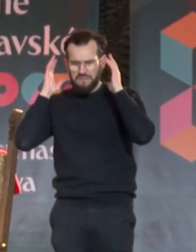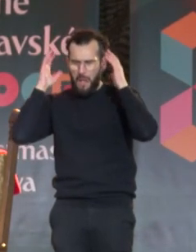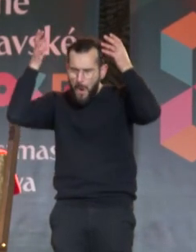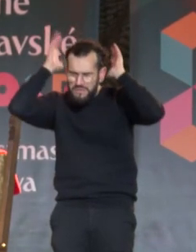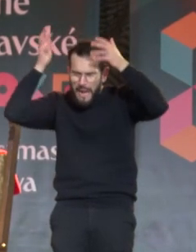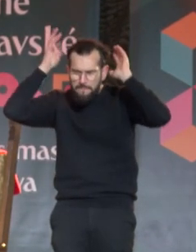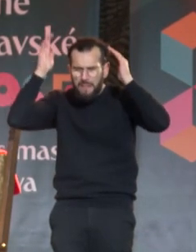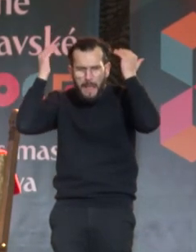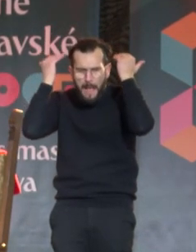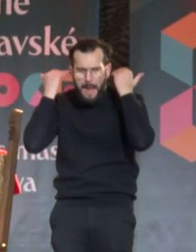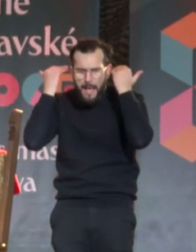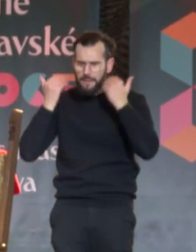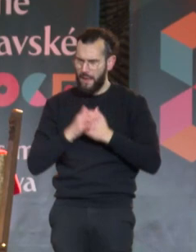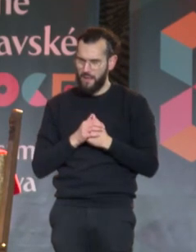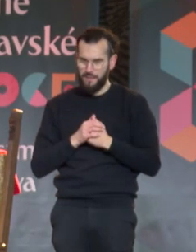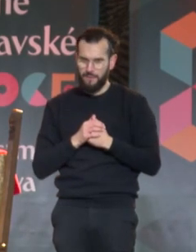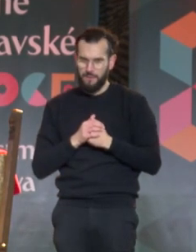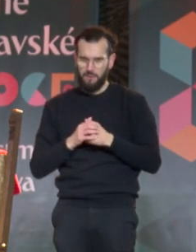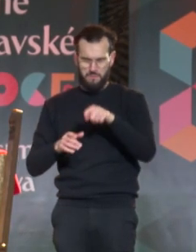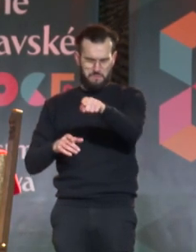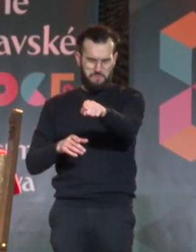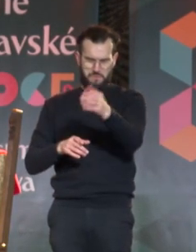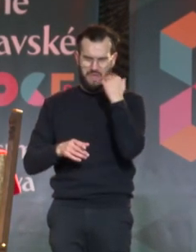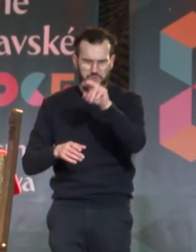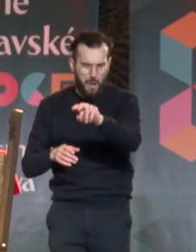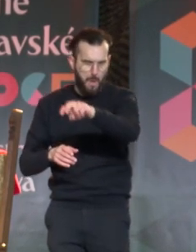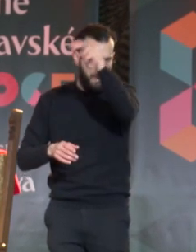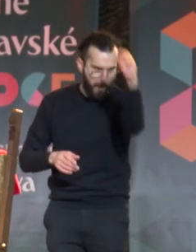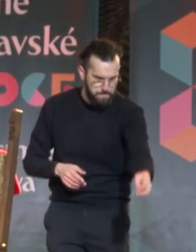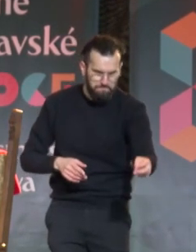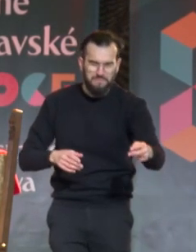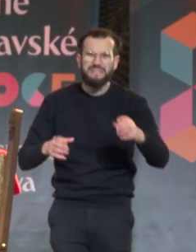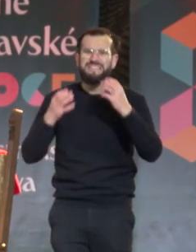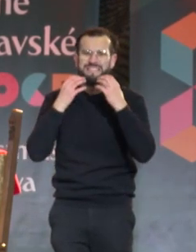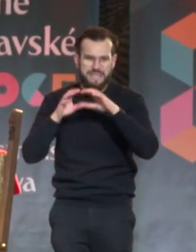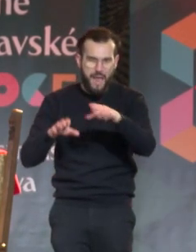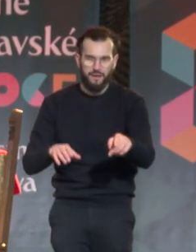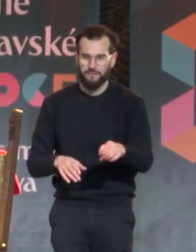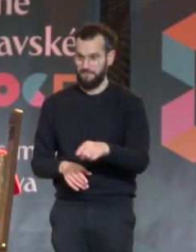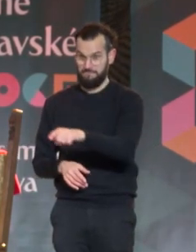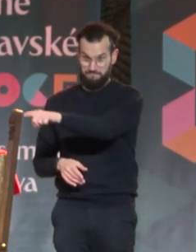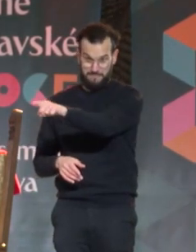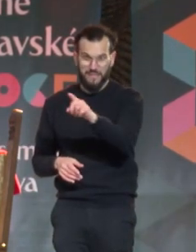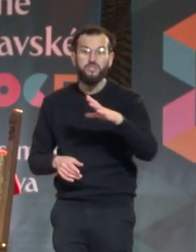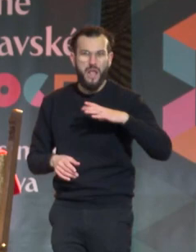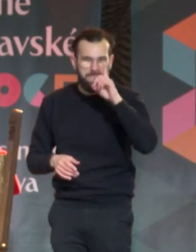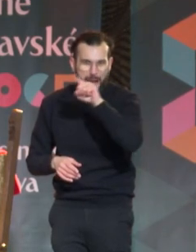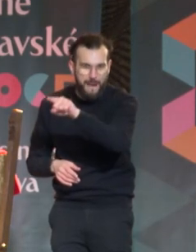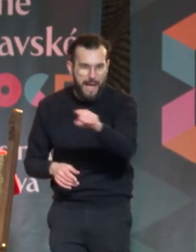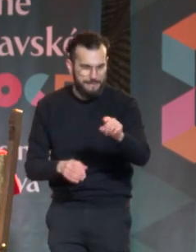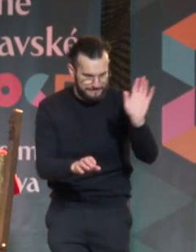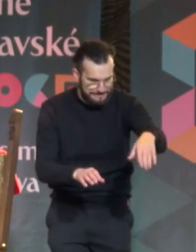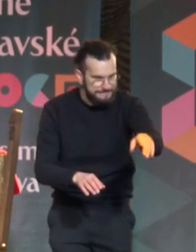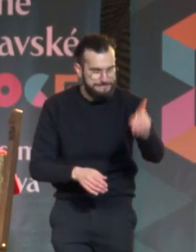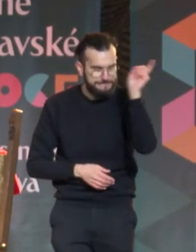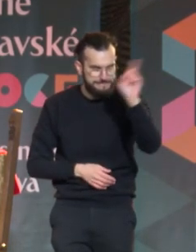strapaté. Okamžite sa hodí do snehu. To by som urobila ja. Lenže mama ju hneď napomína. Aspoň takto vyzerá,